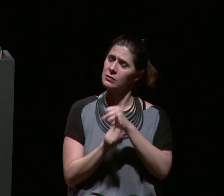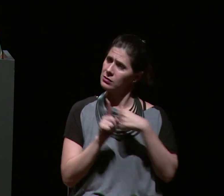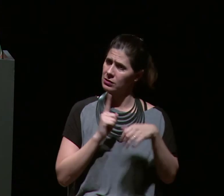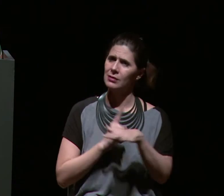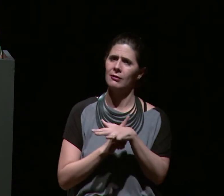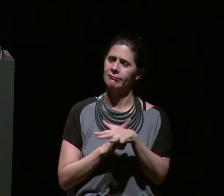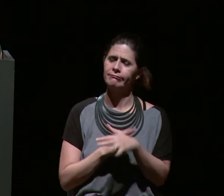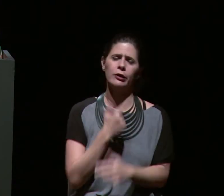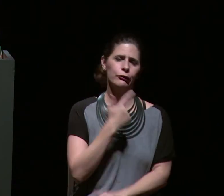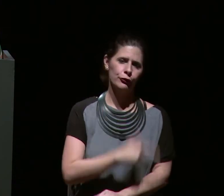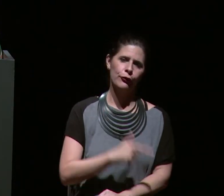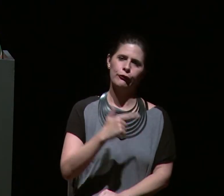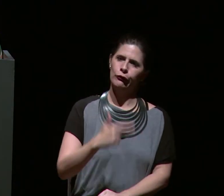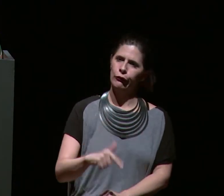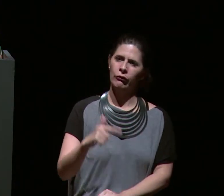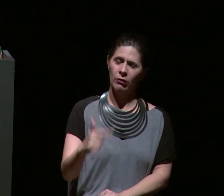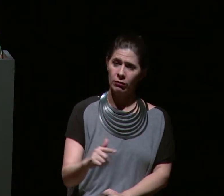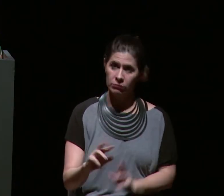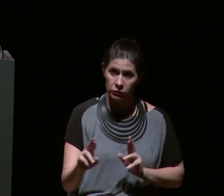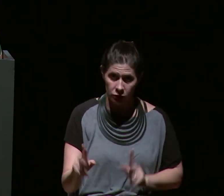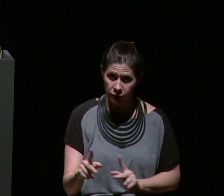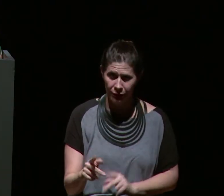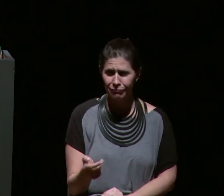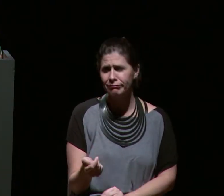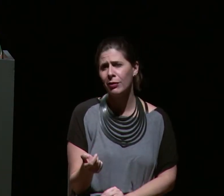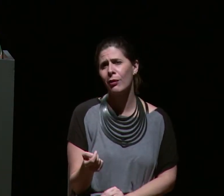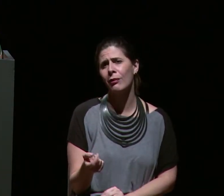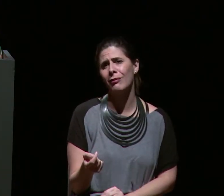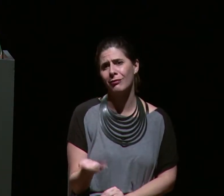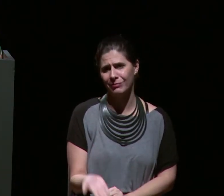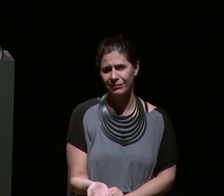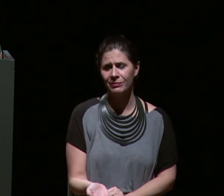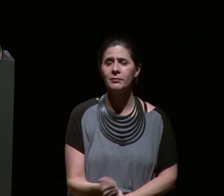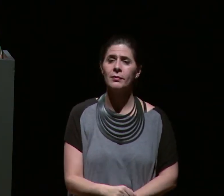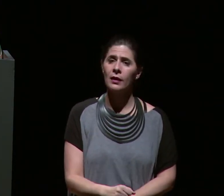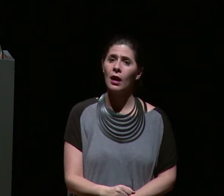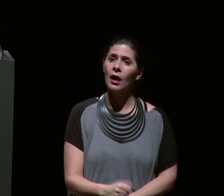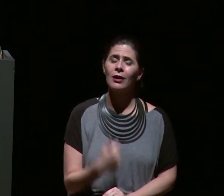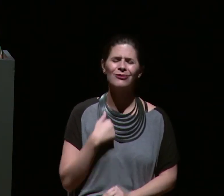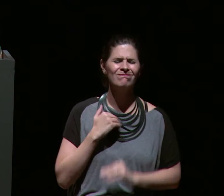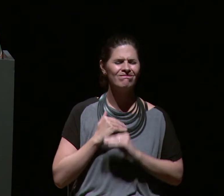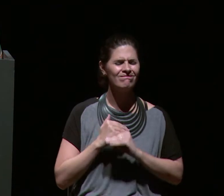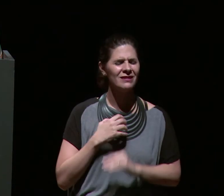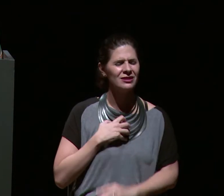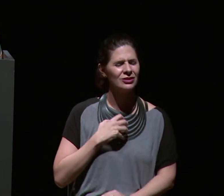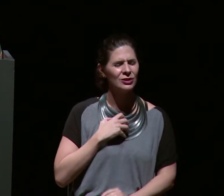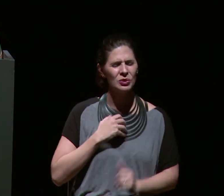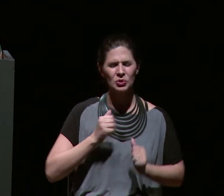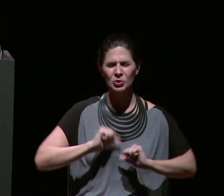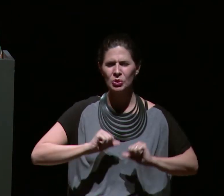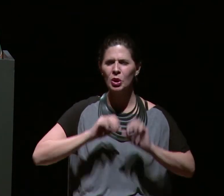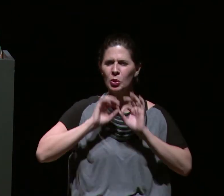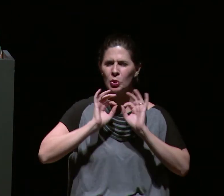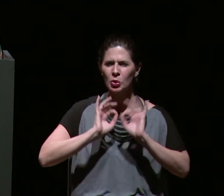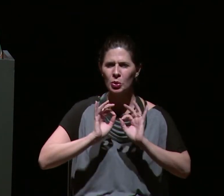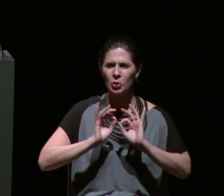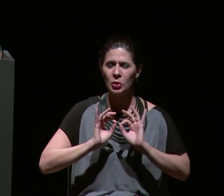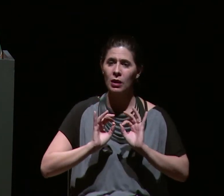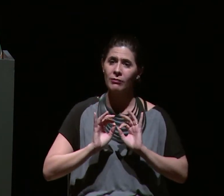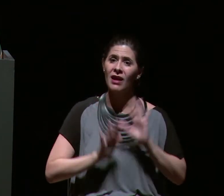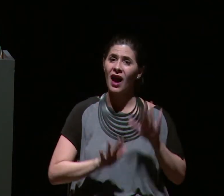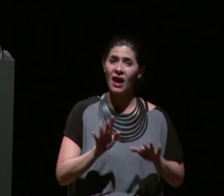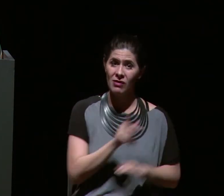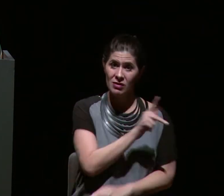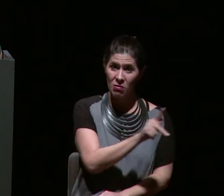exceções. Uma sensação horrorosa sempre me abatia. Muitas vezes, a sala de professores se assemelhava ao centro de atendimento